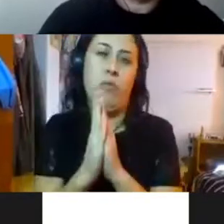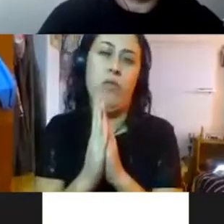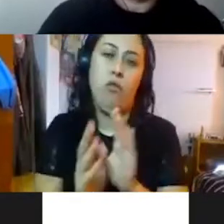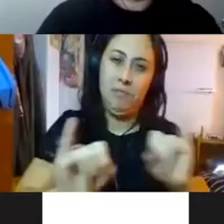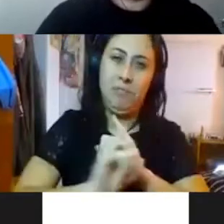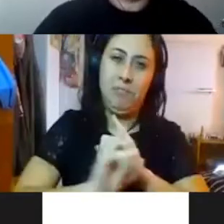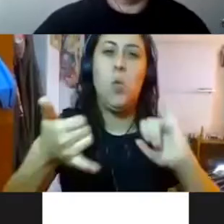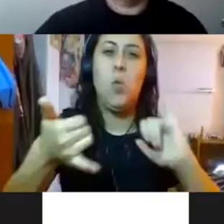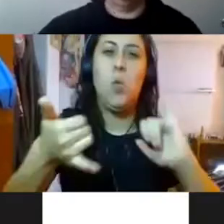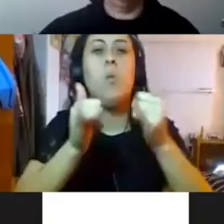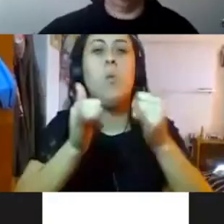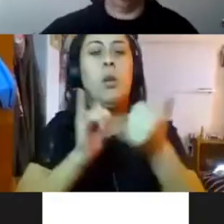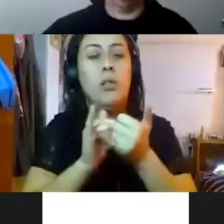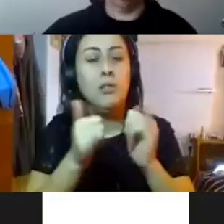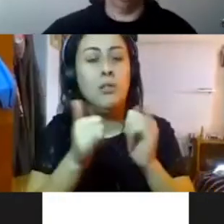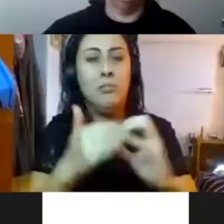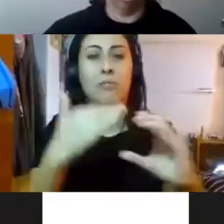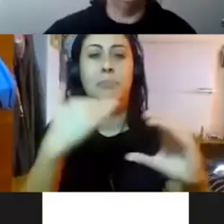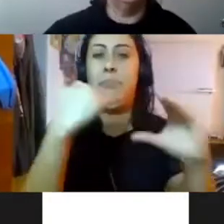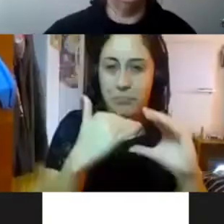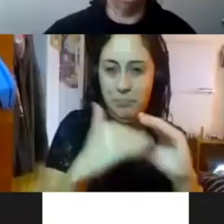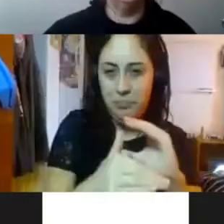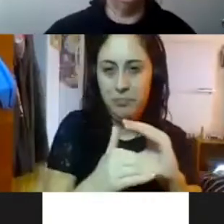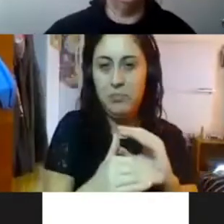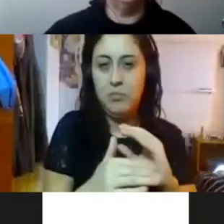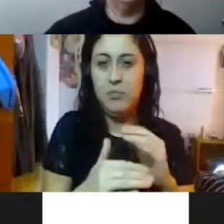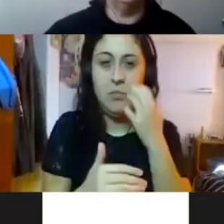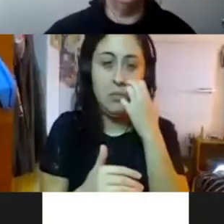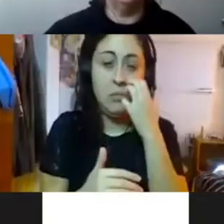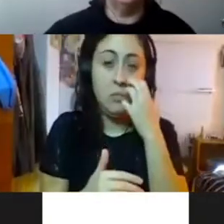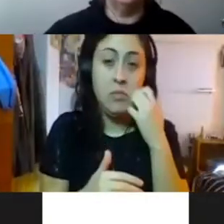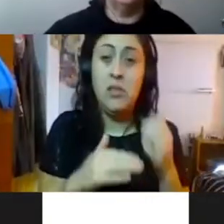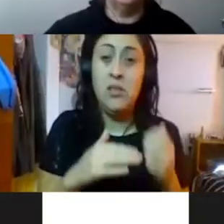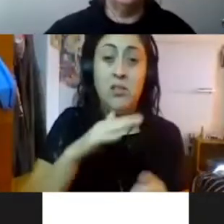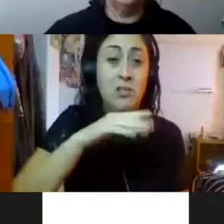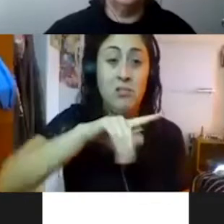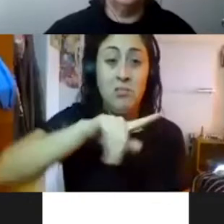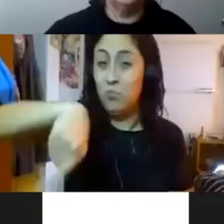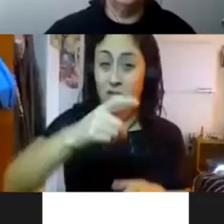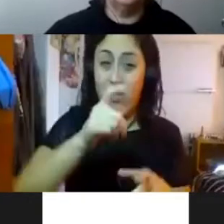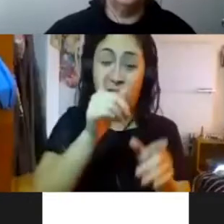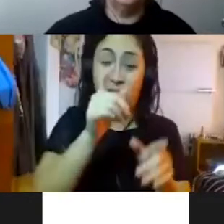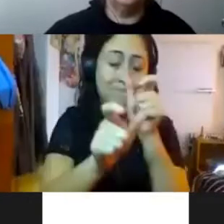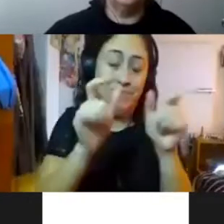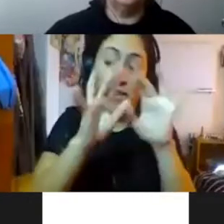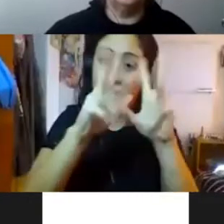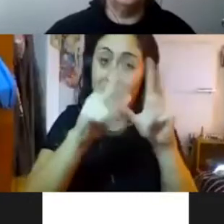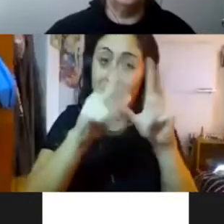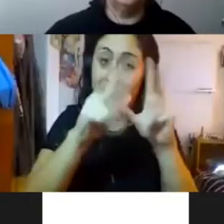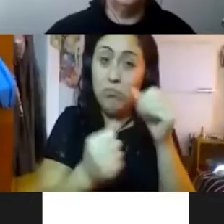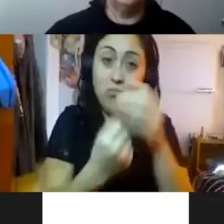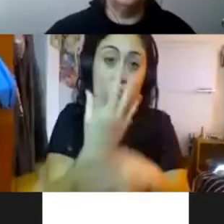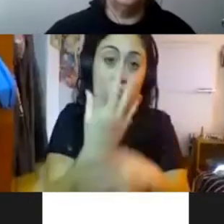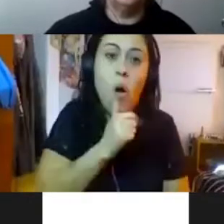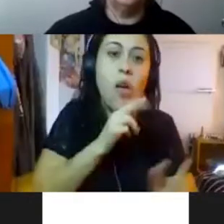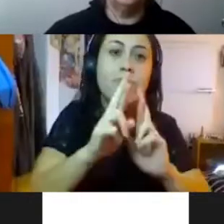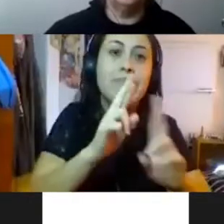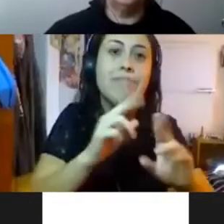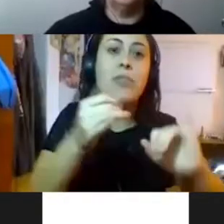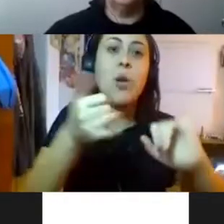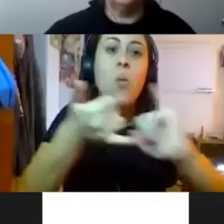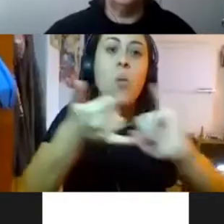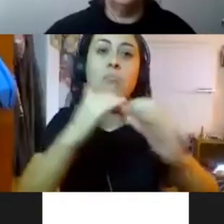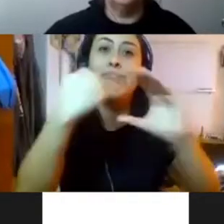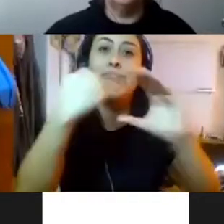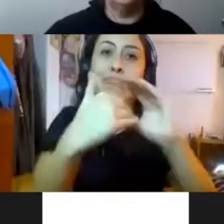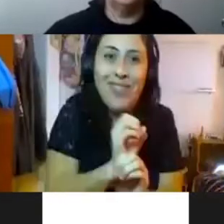los correos que estaban, porque ni siquiera teníamos una red virtual, no existía eso. No, era primer año que en la